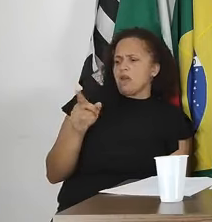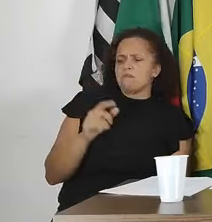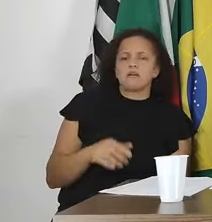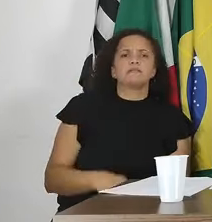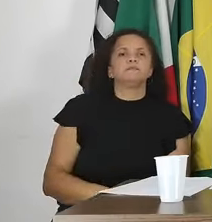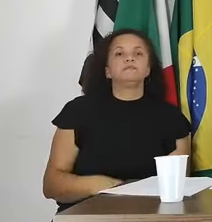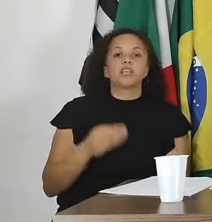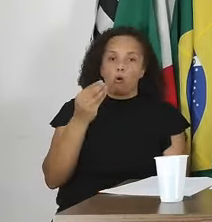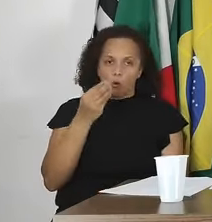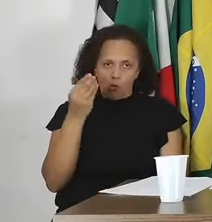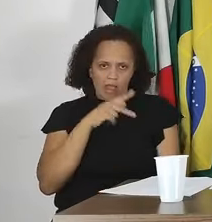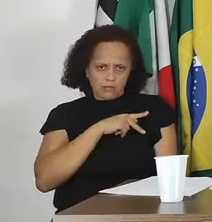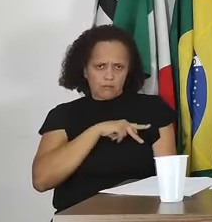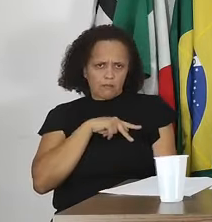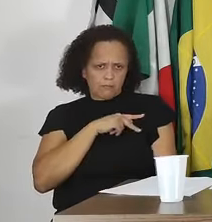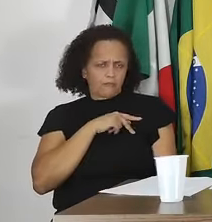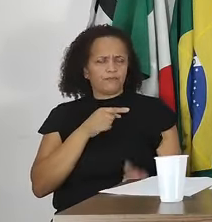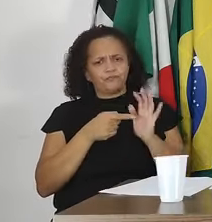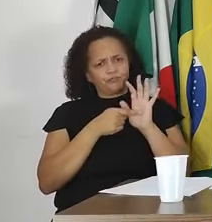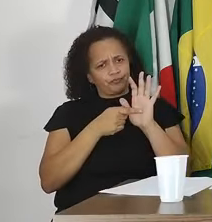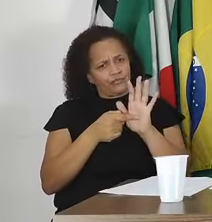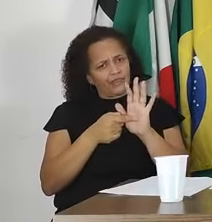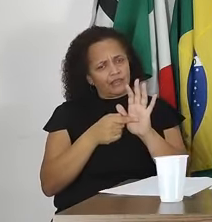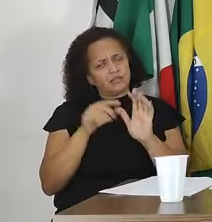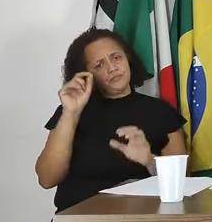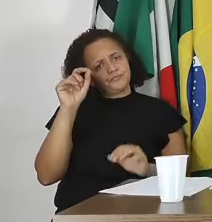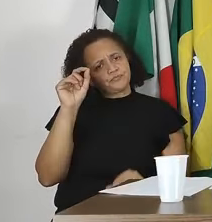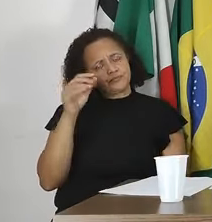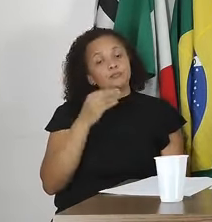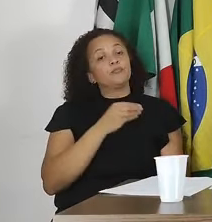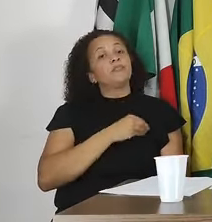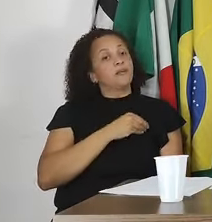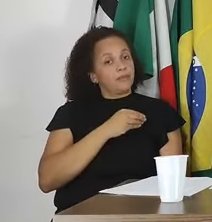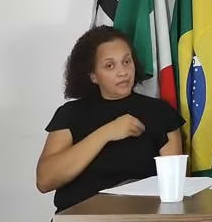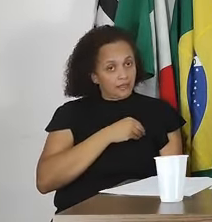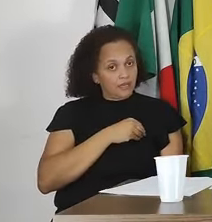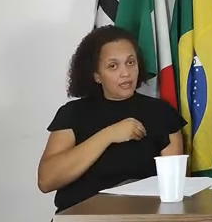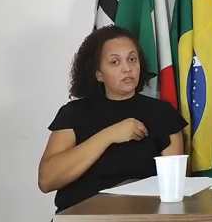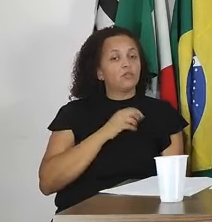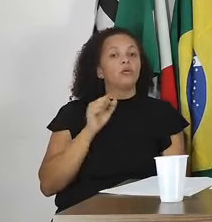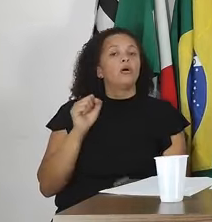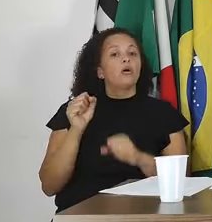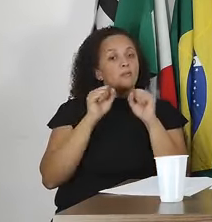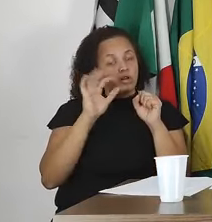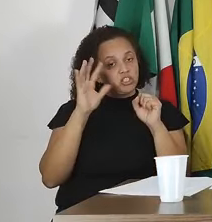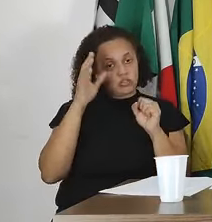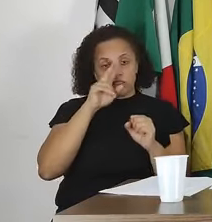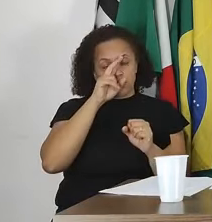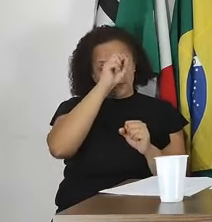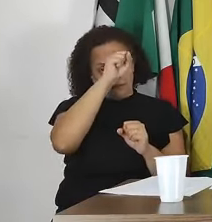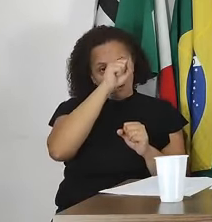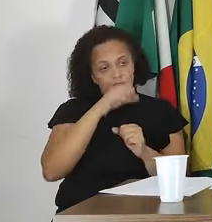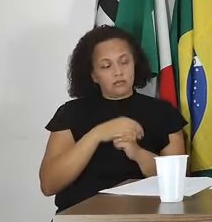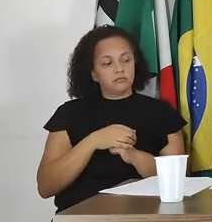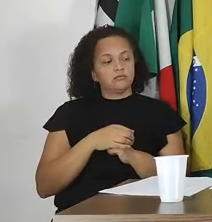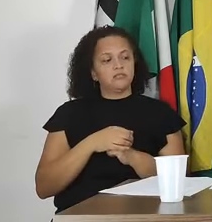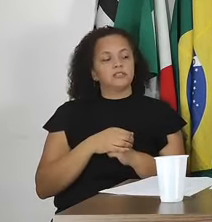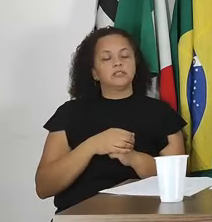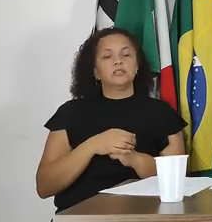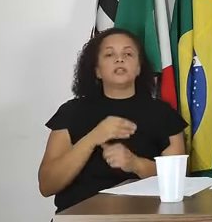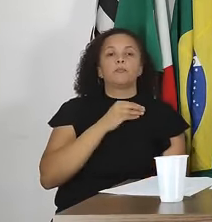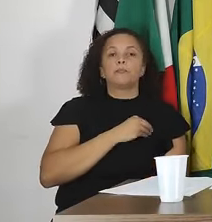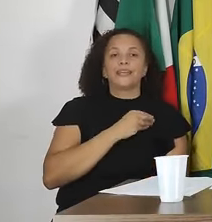no nosso meio, é porque o pecado ele pode dominar. E aí, olha que a palavra de Deus fala, ó, quando o